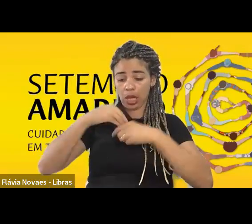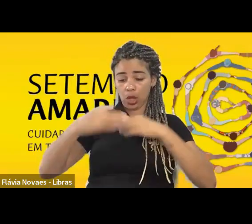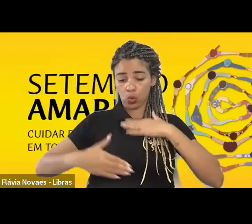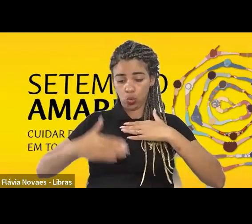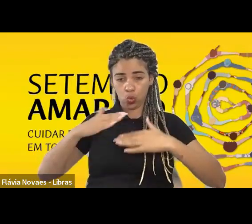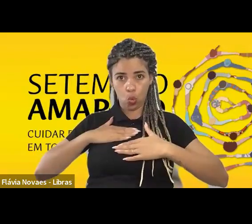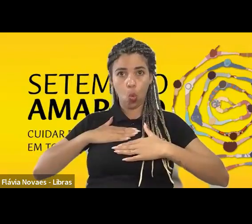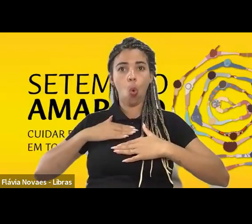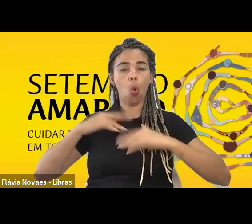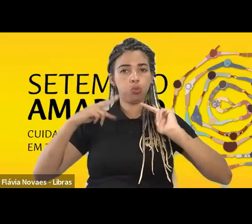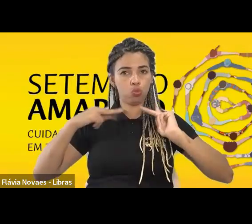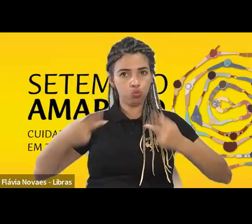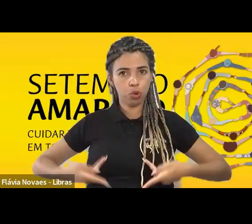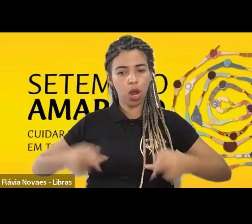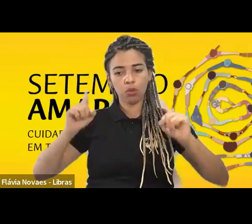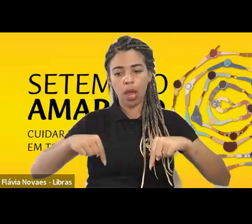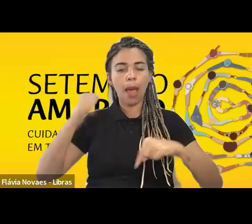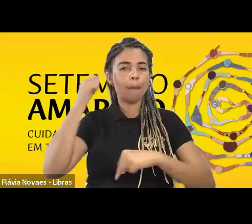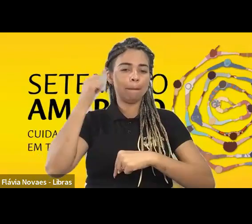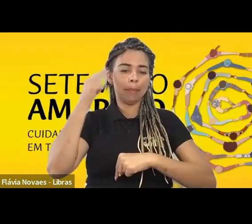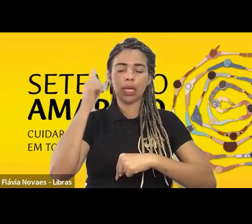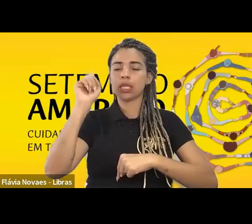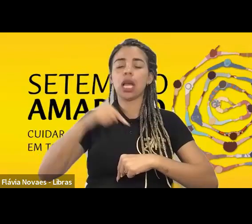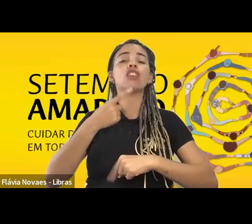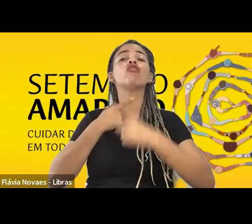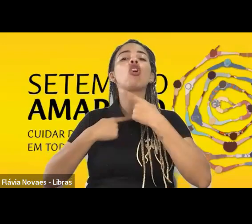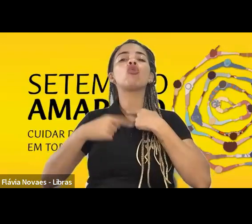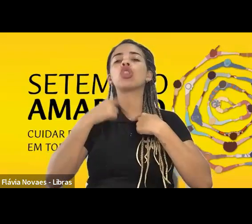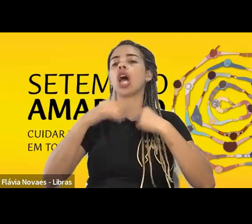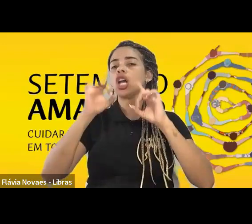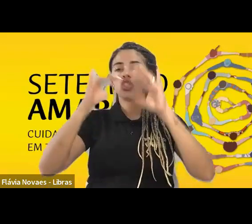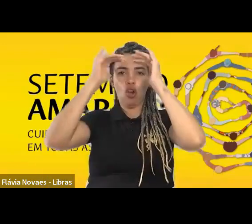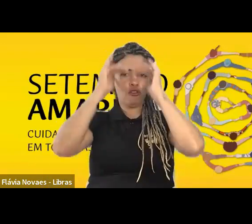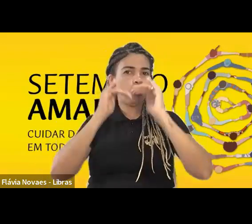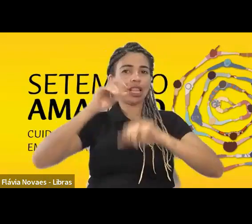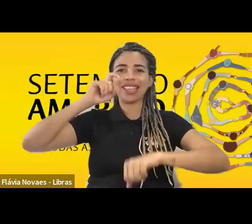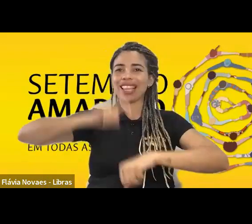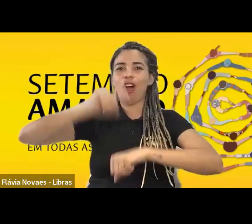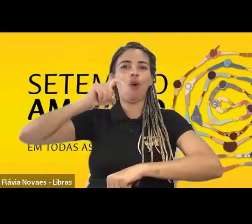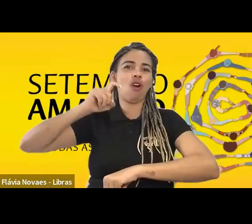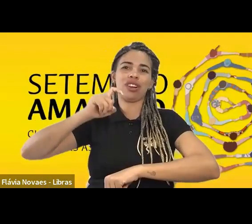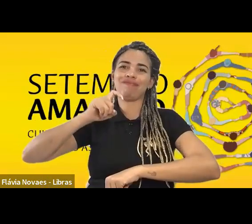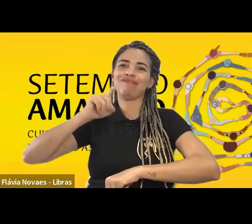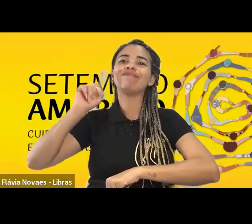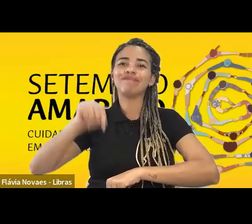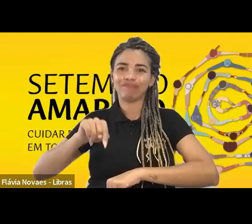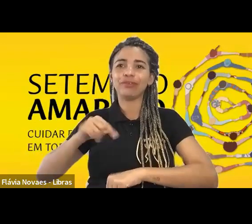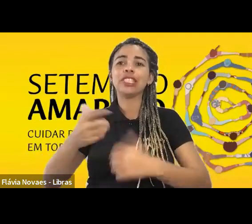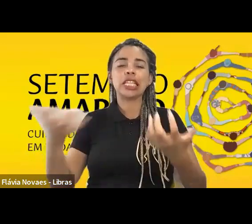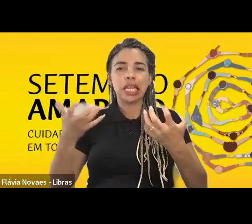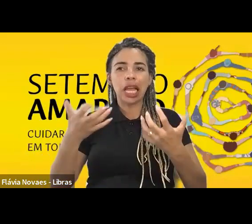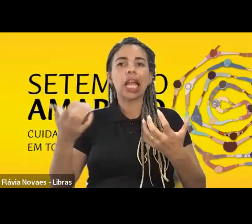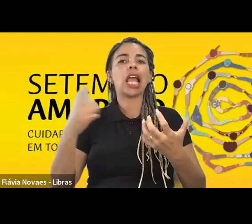uma natureza hedônica, né? Uma natureza que busca o atendimento do prazer. Instintivamente, nós queremos o prazer